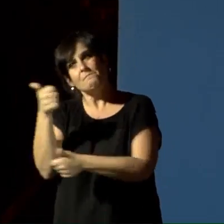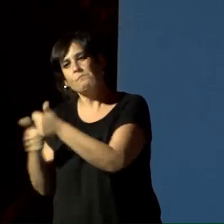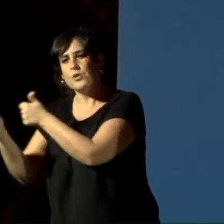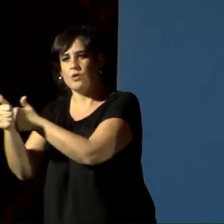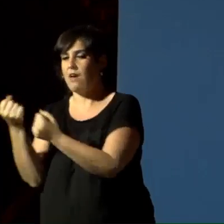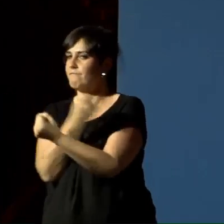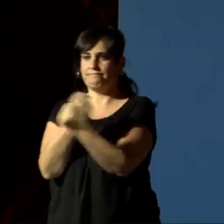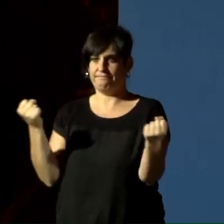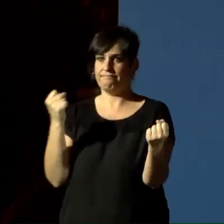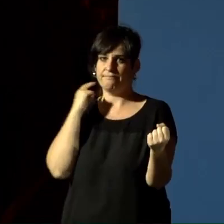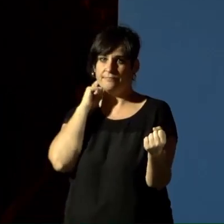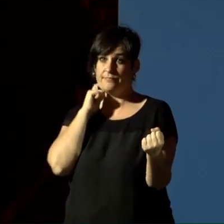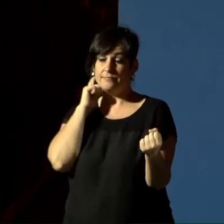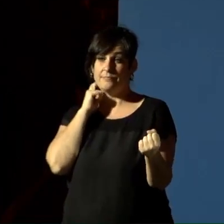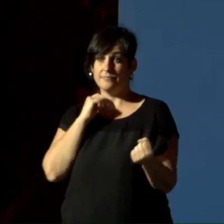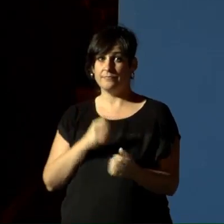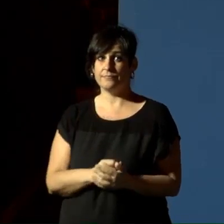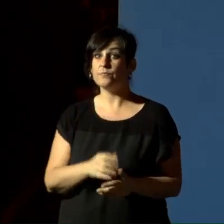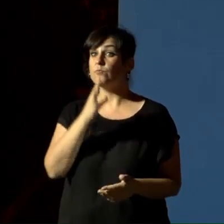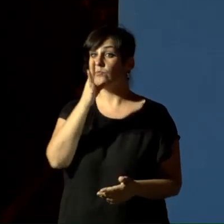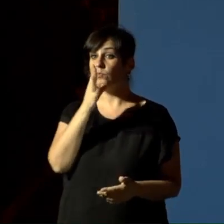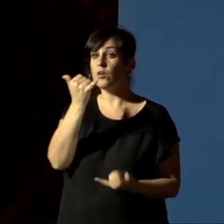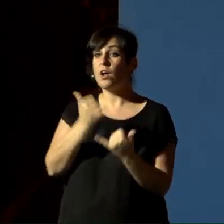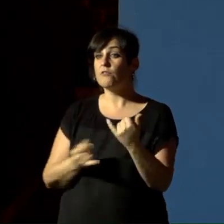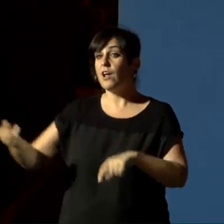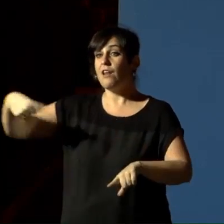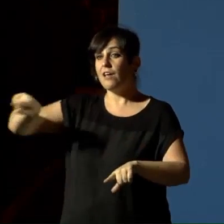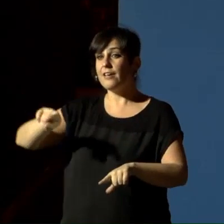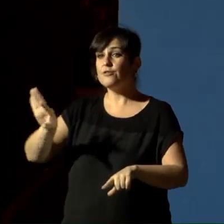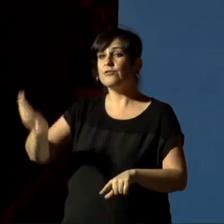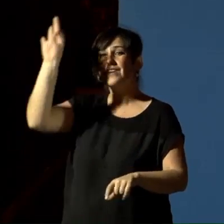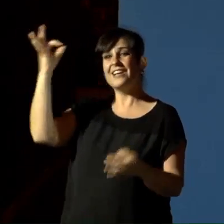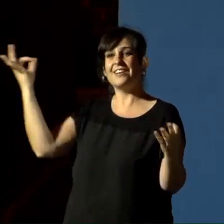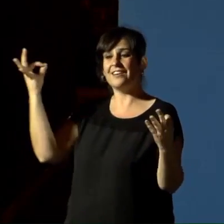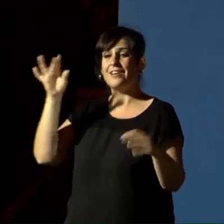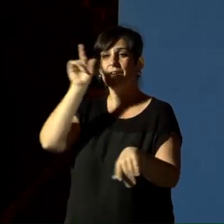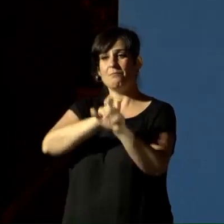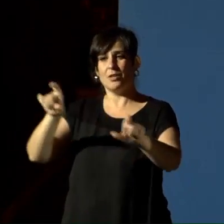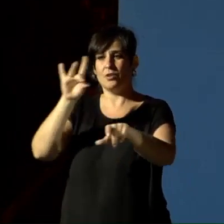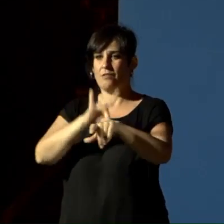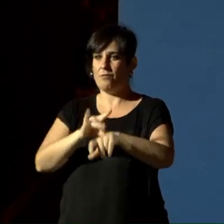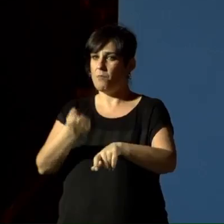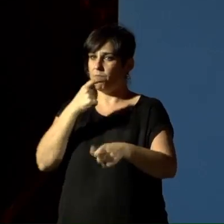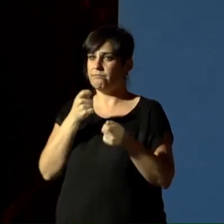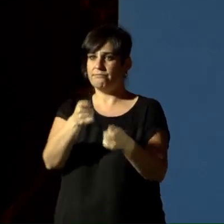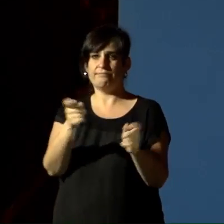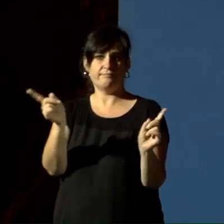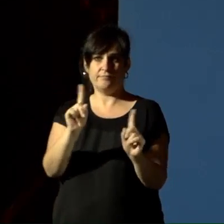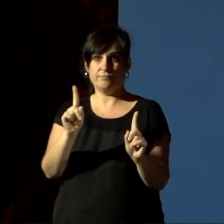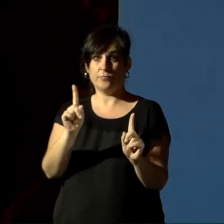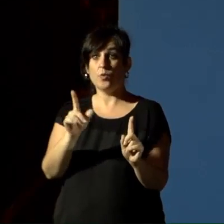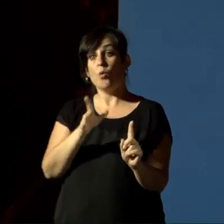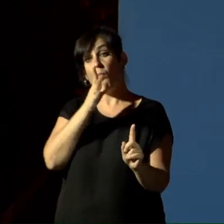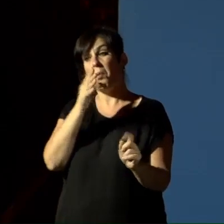que están sendo escausados pola Fiscalía porque decidiron que non lle daban os medicamentos aos enfermos por cadrar unhas contas para